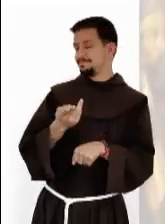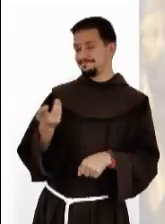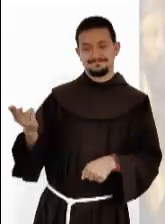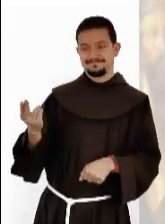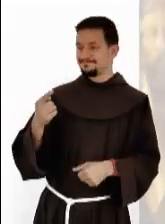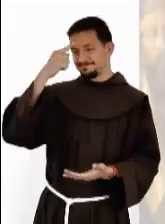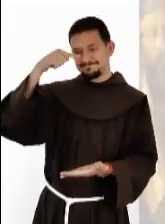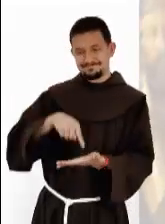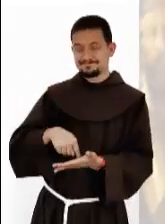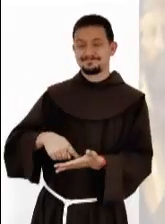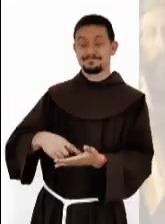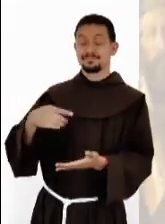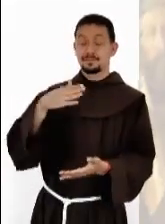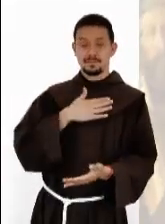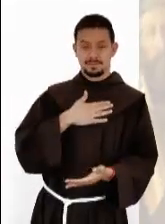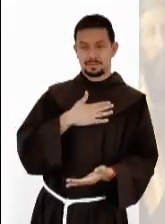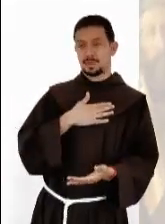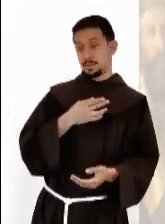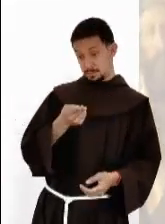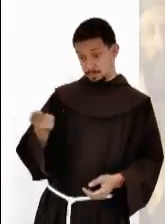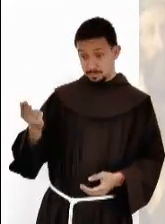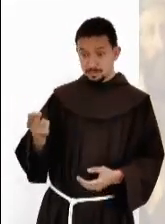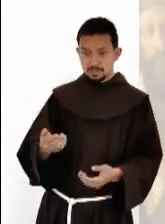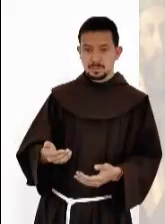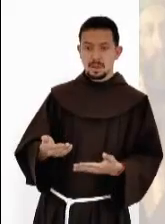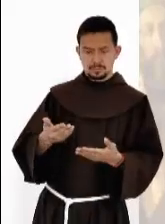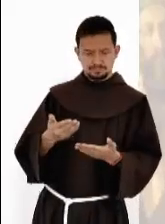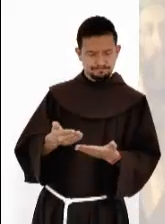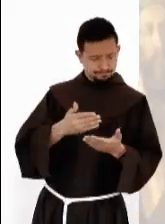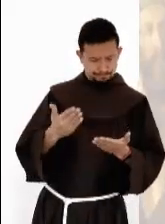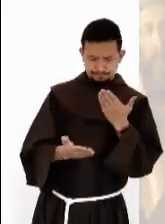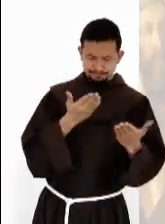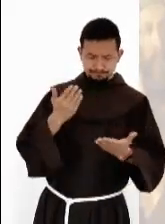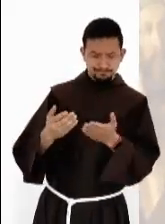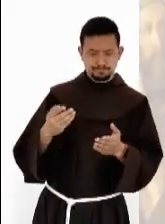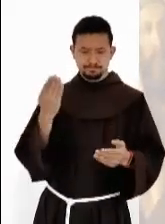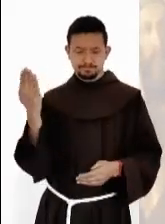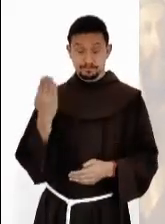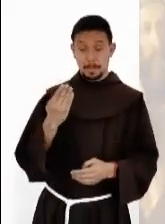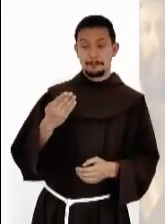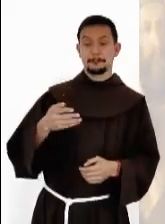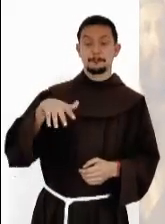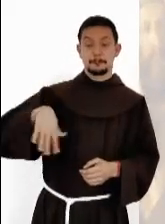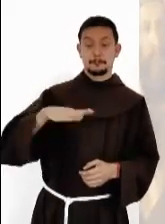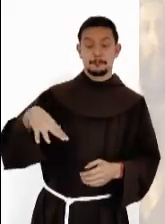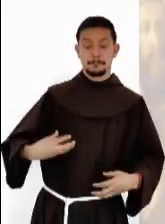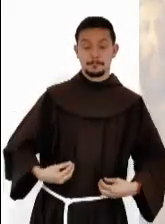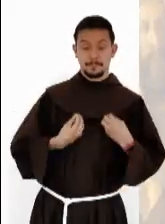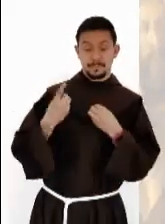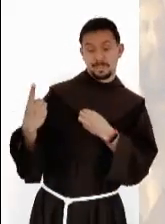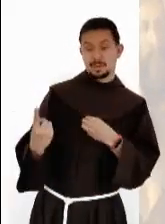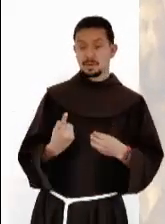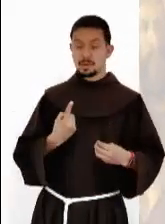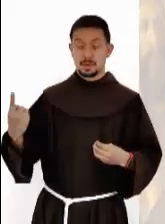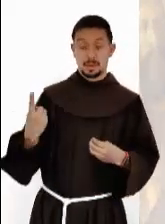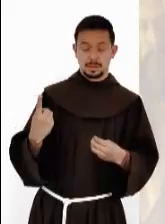enviado. Ustedes estudian las Escrituras pensando encontrar en ellas vida eterna. Pues bien, ellas